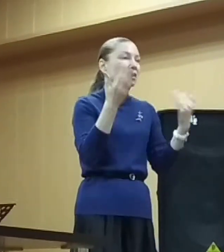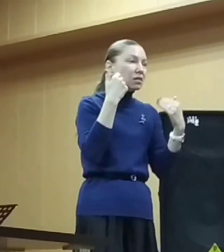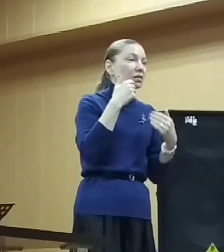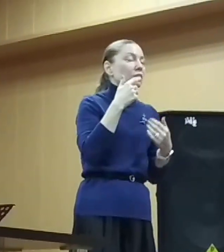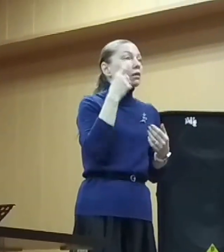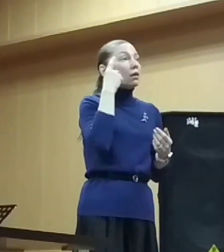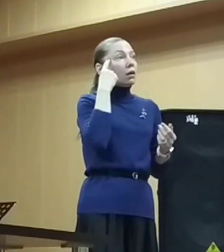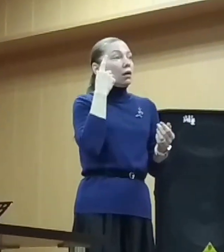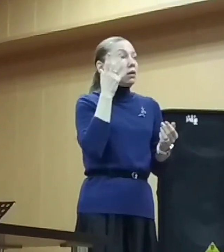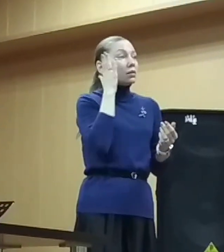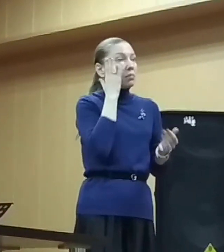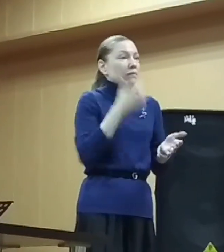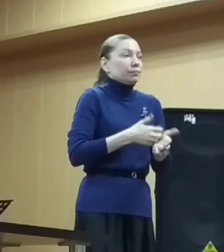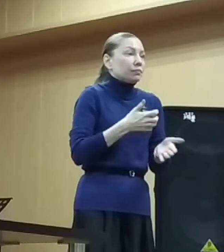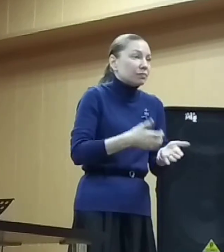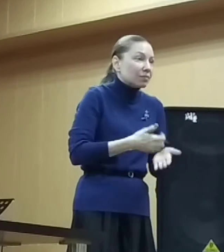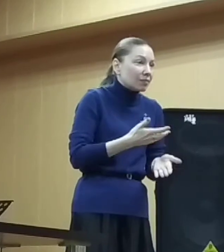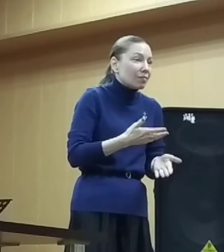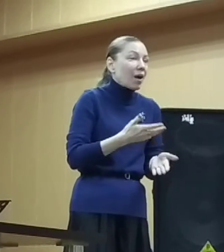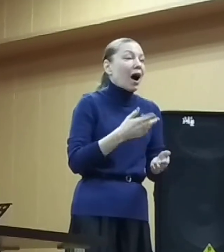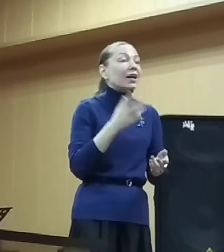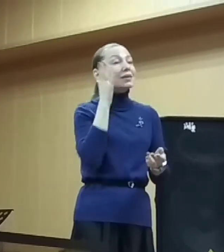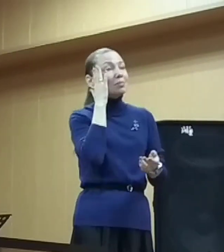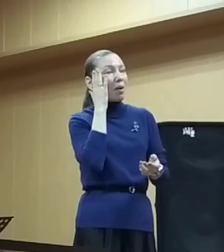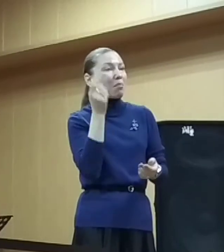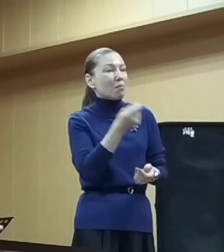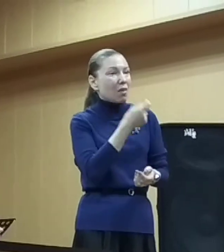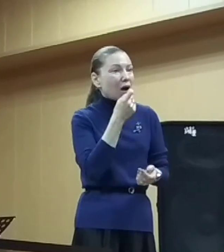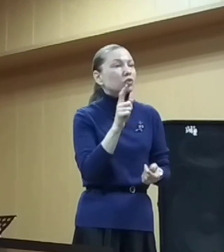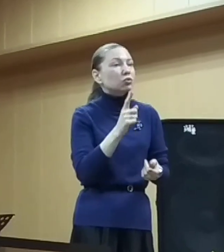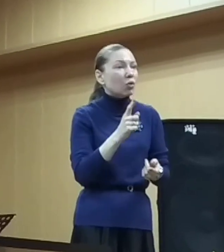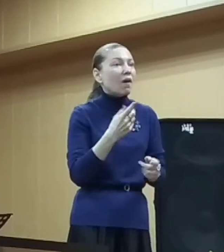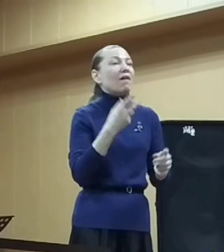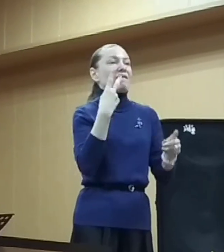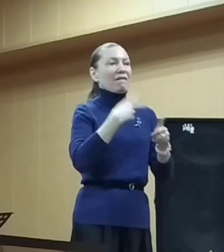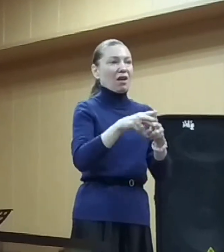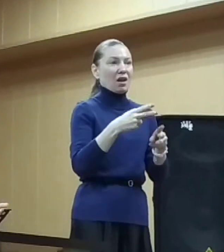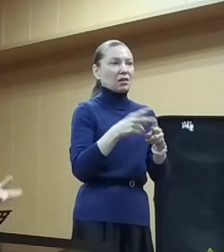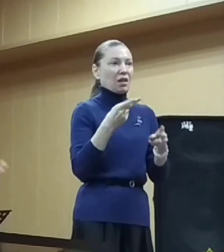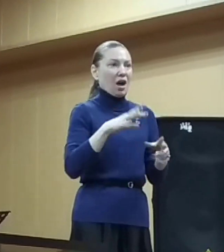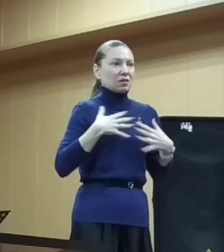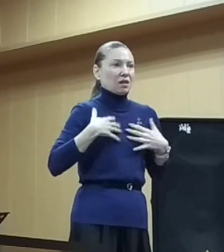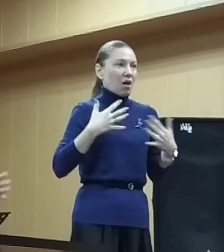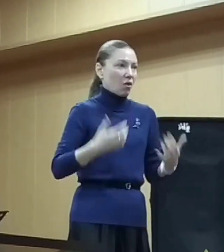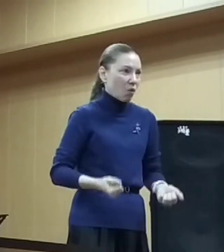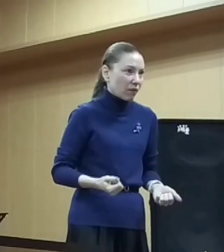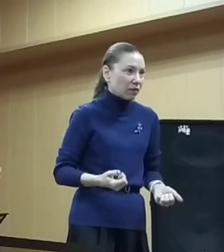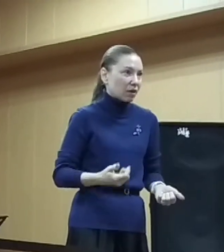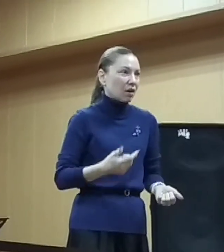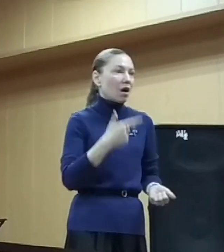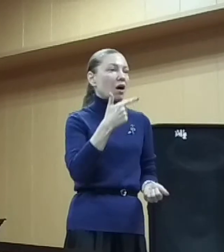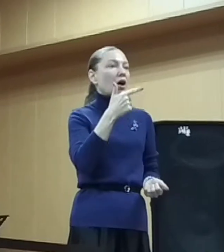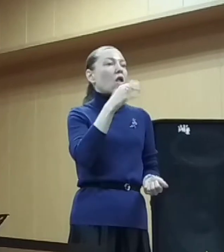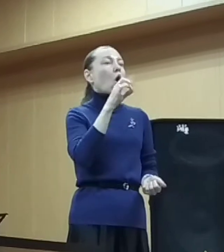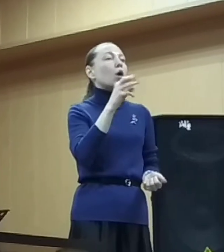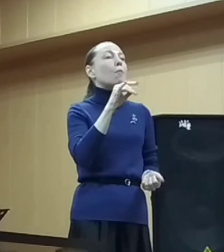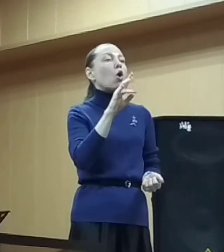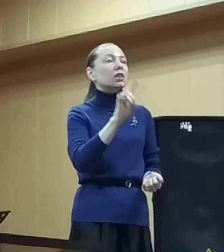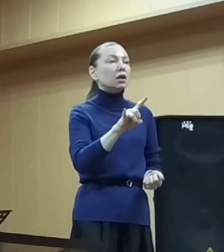знаете, неполноценный сон, он, что вреден для здоровья, гормональная система вся